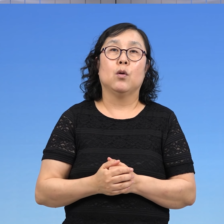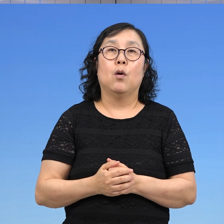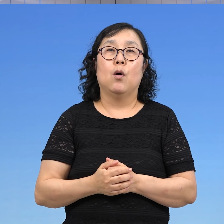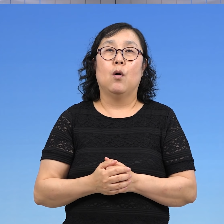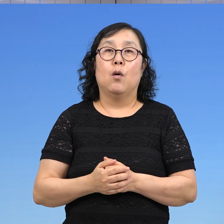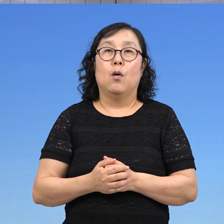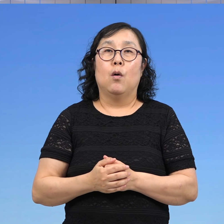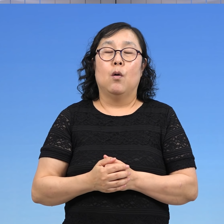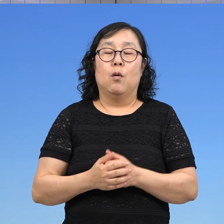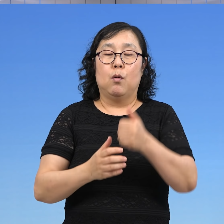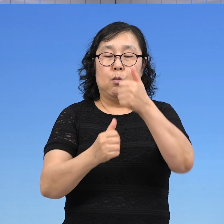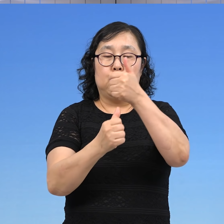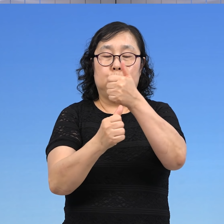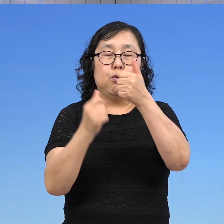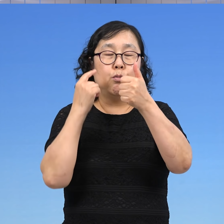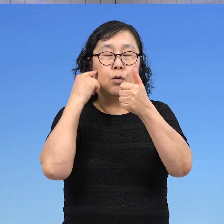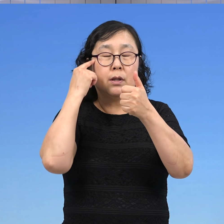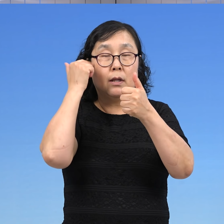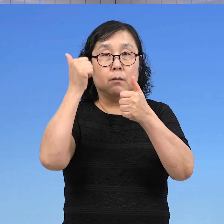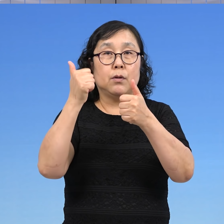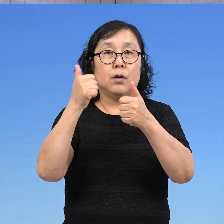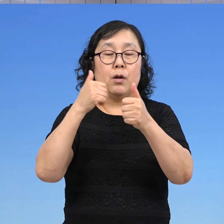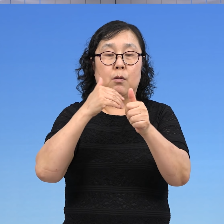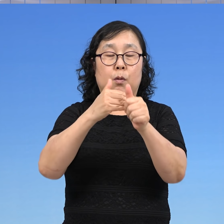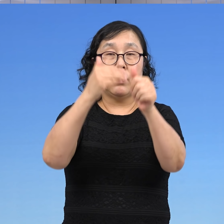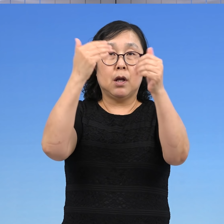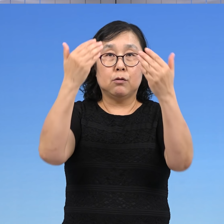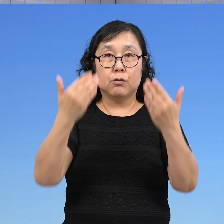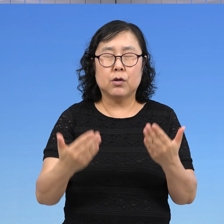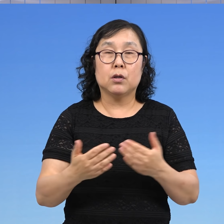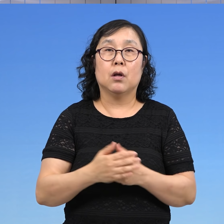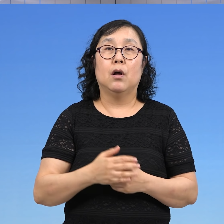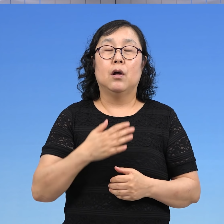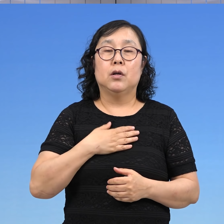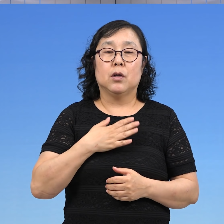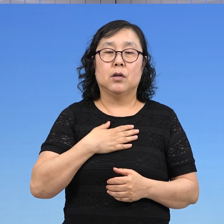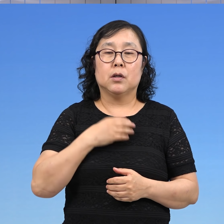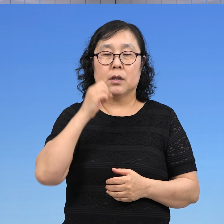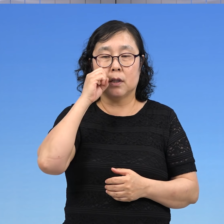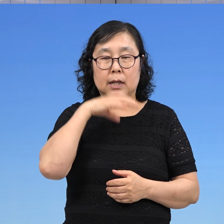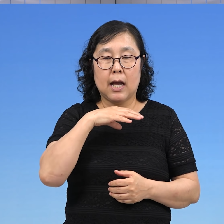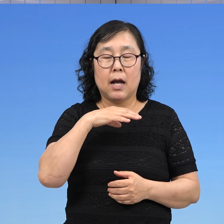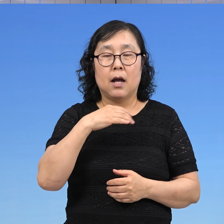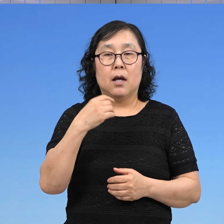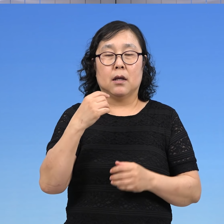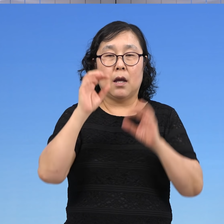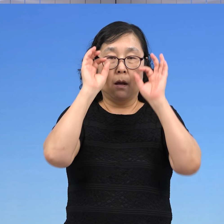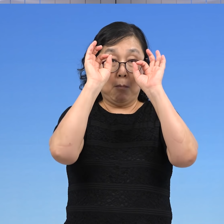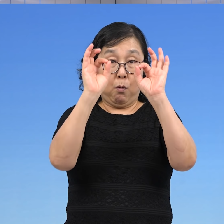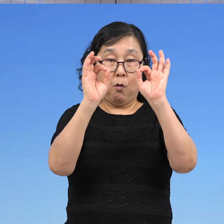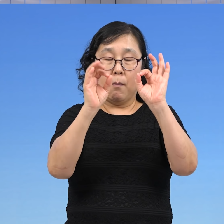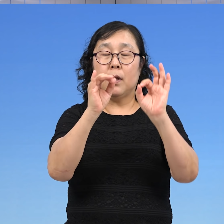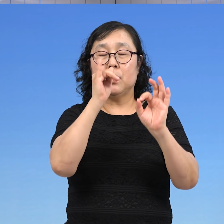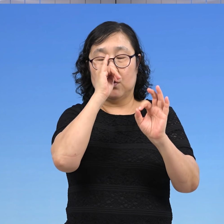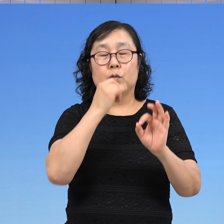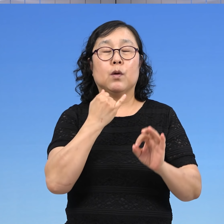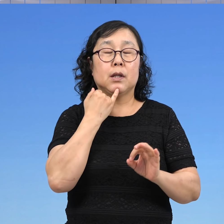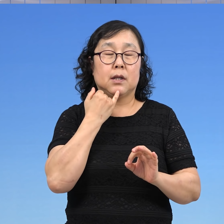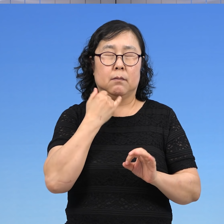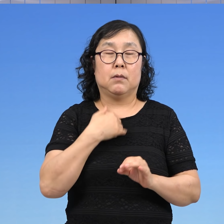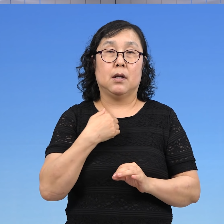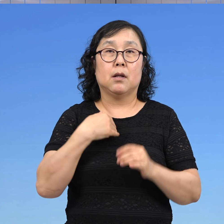4 참 지혜로운 교육자 들을 보내 하나님이 보내 주셔서 저는 뭐 이 땅 짚고 헤엄치기 에요 그러니까 이제는